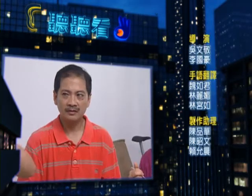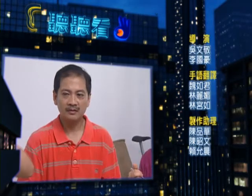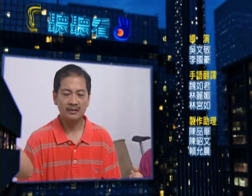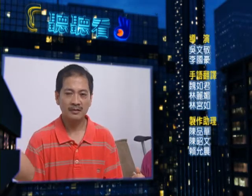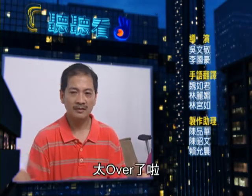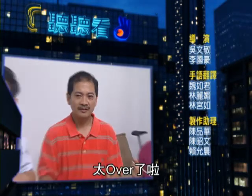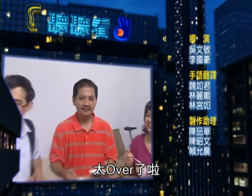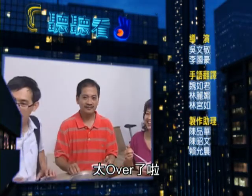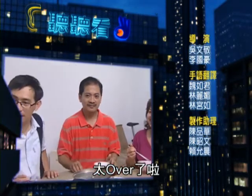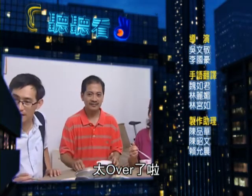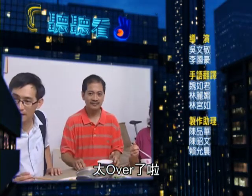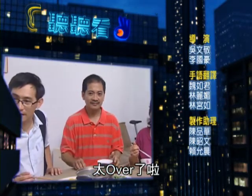太 over 了。